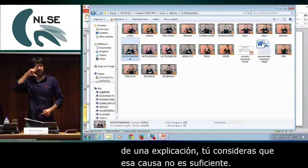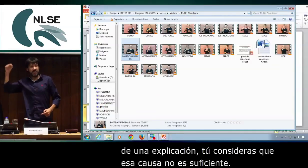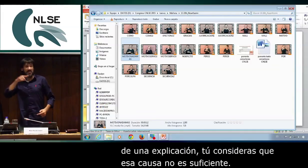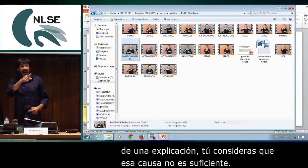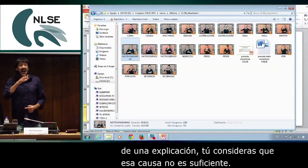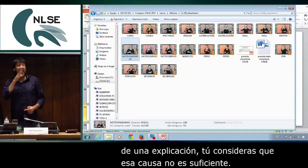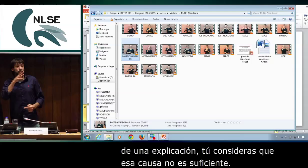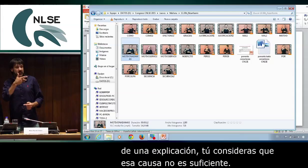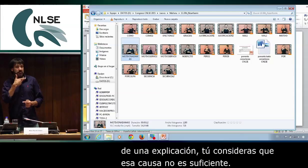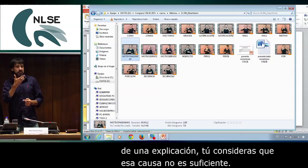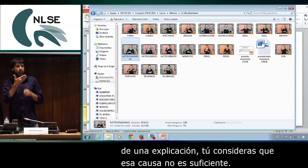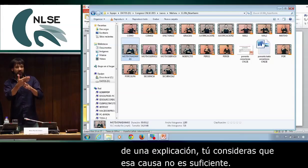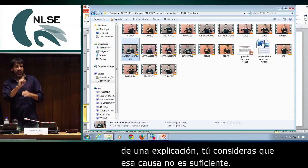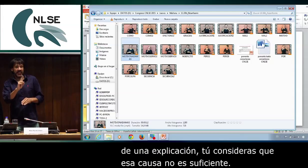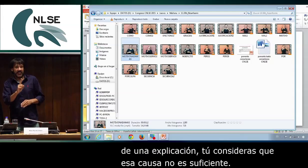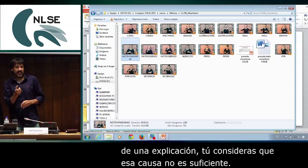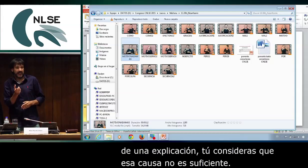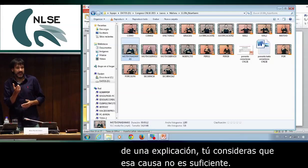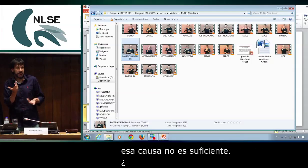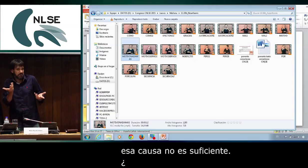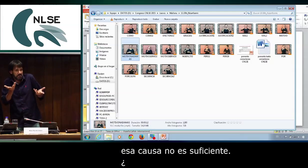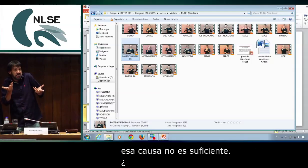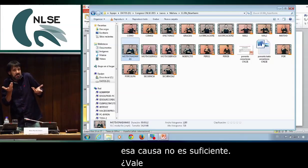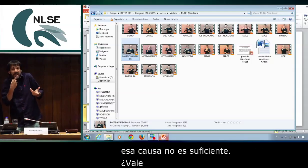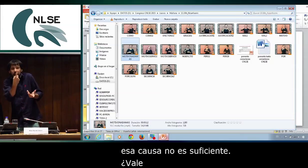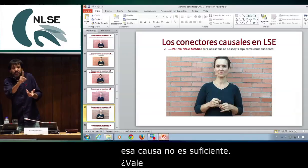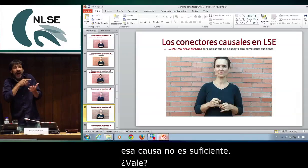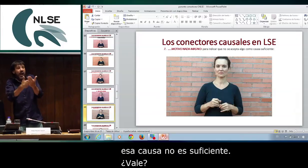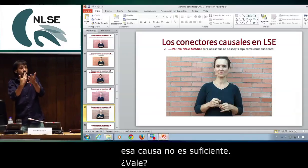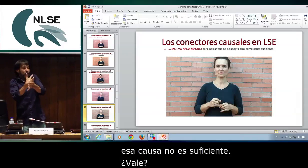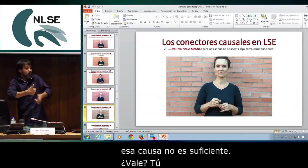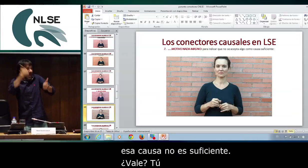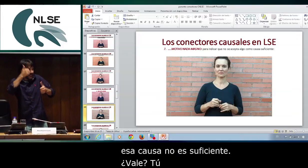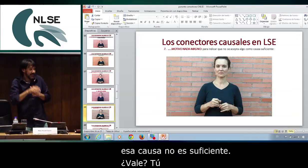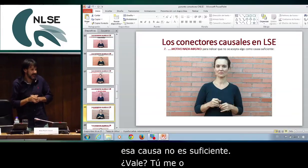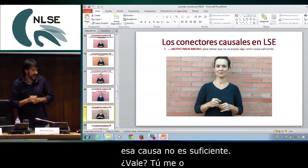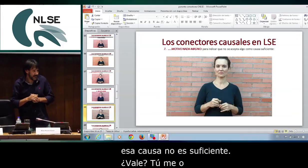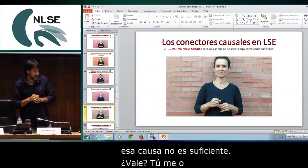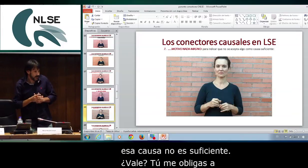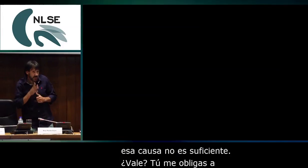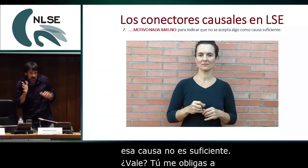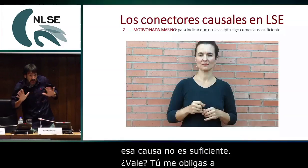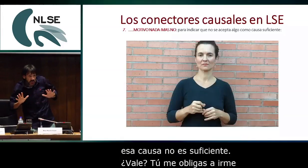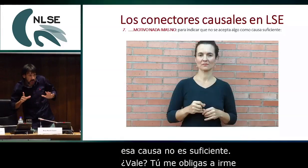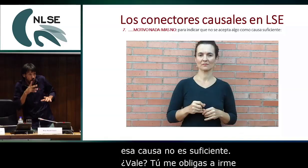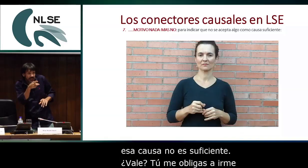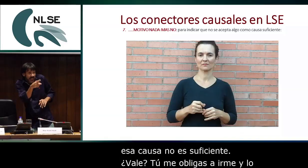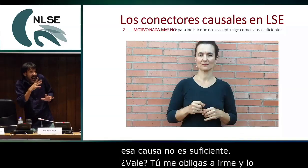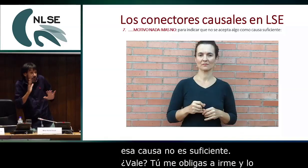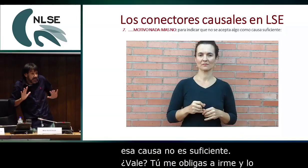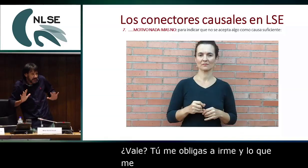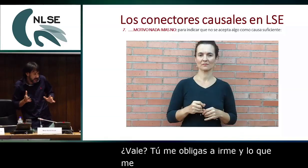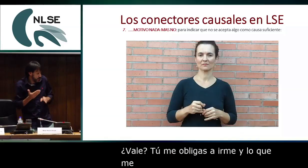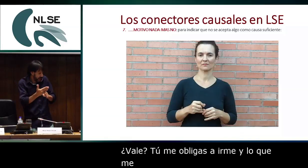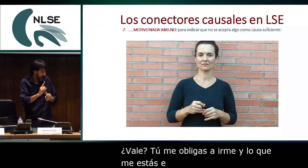¿Vale? Es decir, tú me obligas a irme y lo que me estás explicando, argumentando, para mí no es suficiente para hacerlo. Por